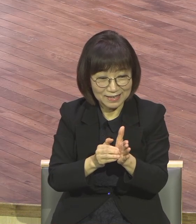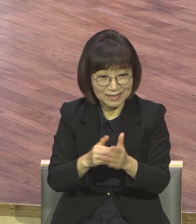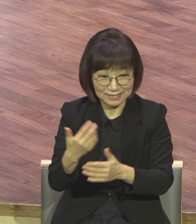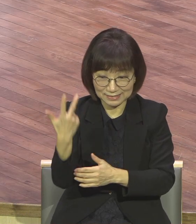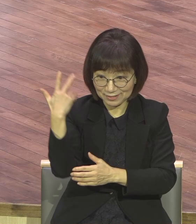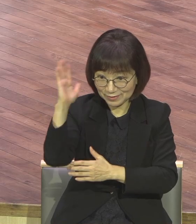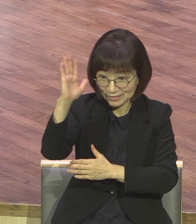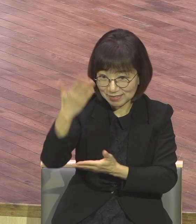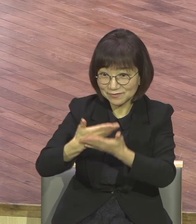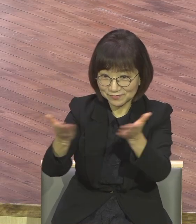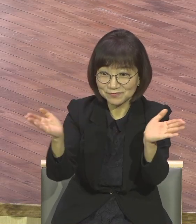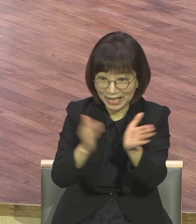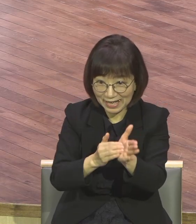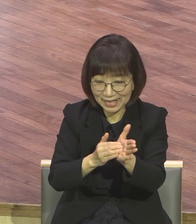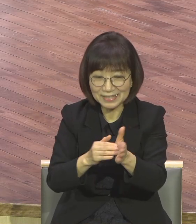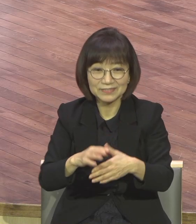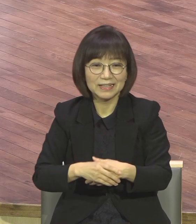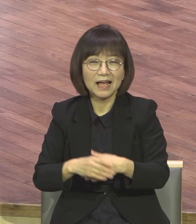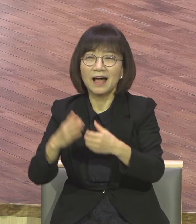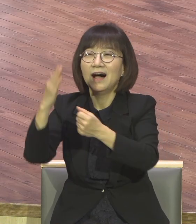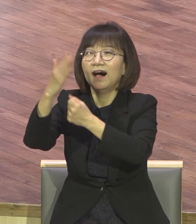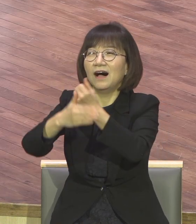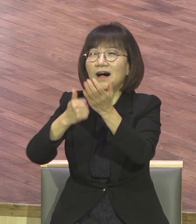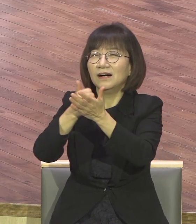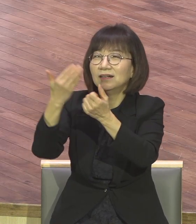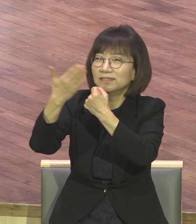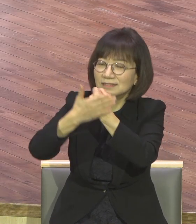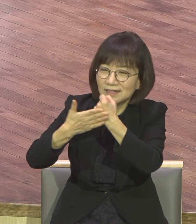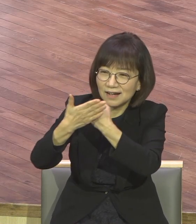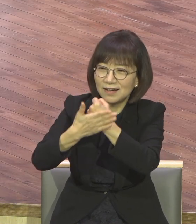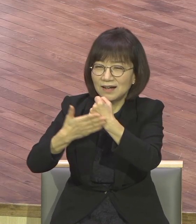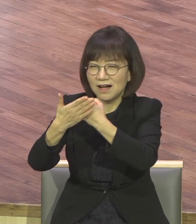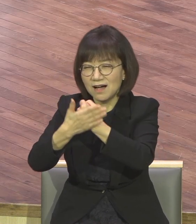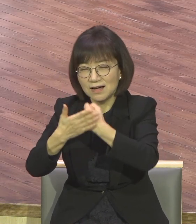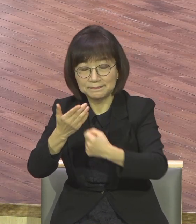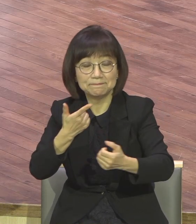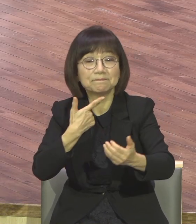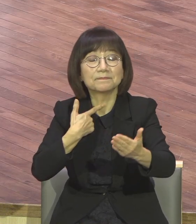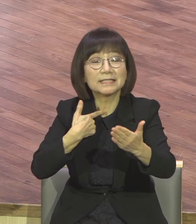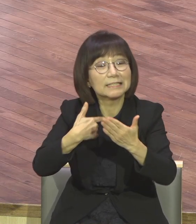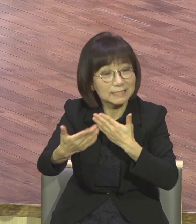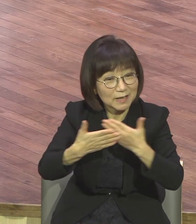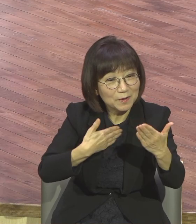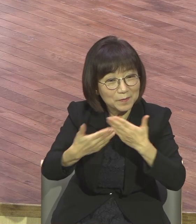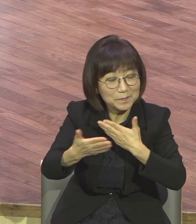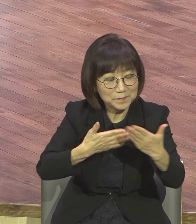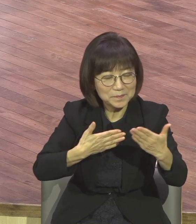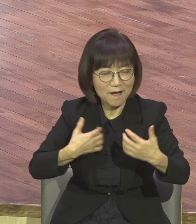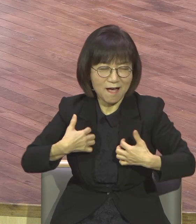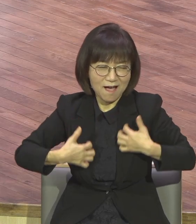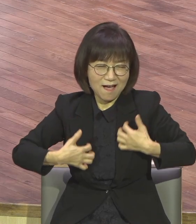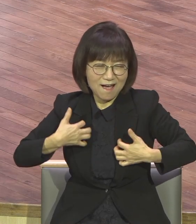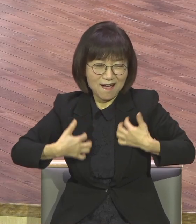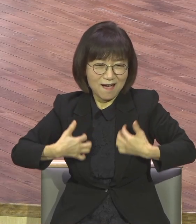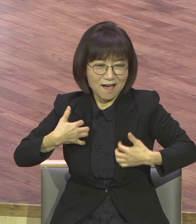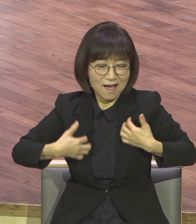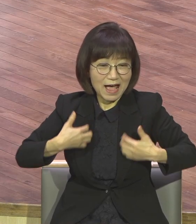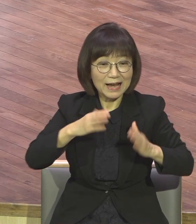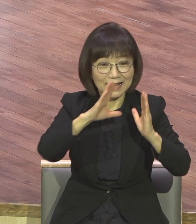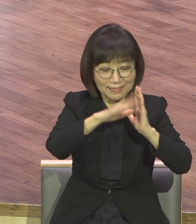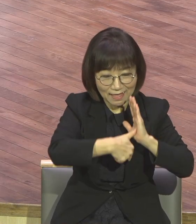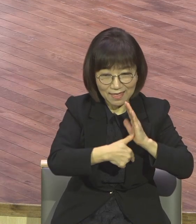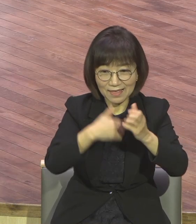자, 이런 하나님의 넘치는 은혜를 사실적으로 체험하고 누리는 것이